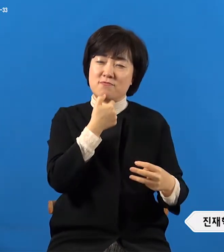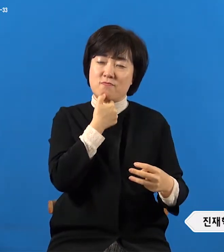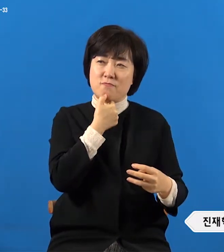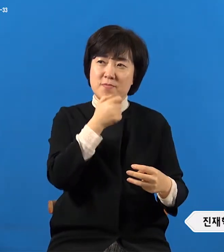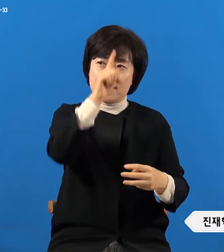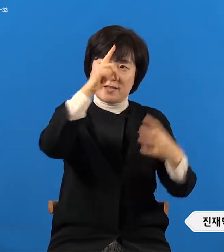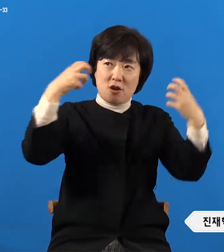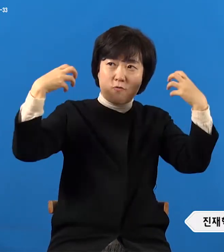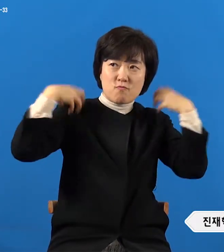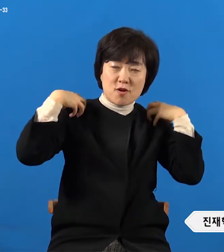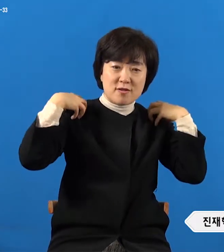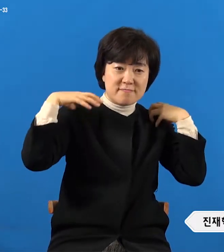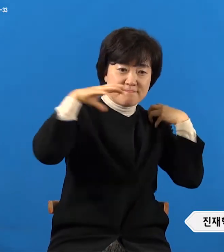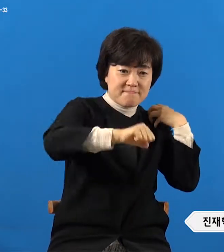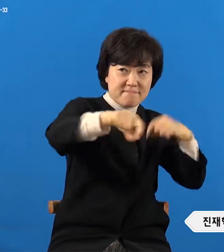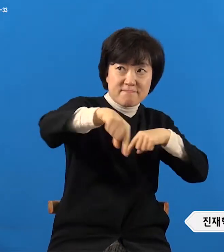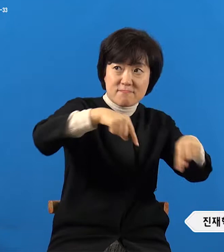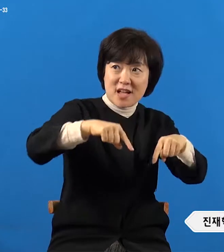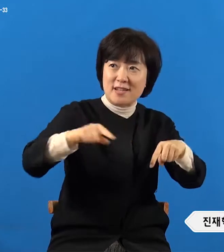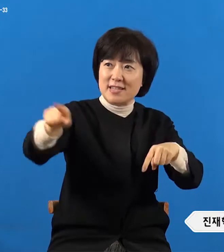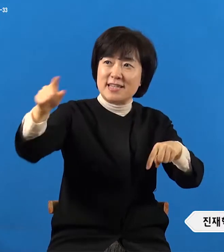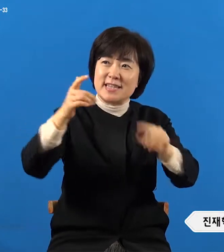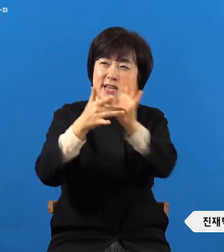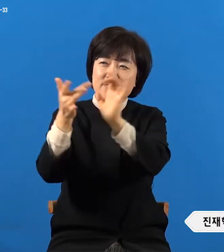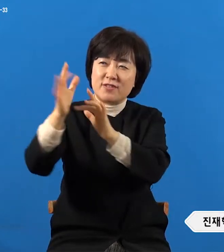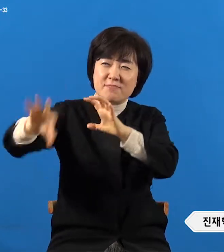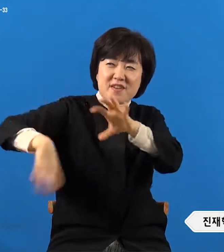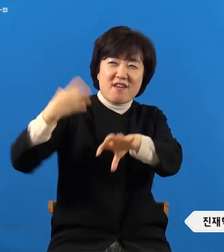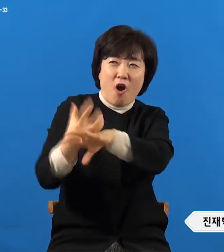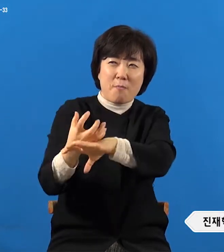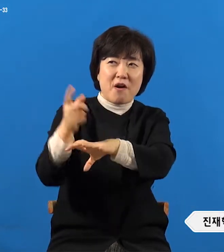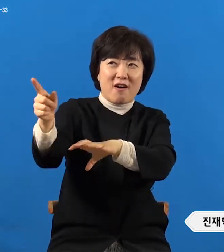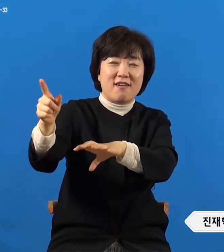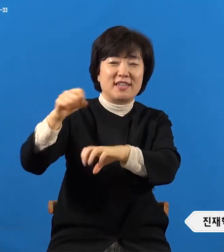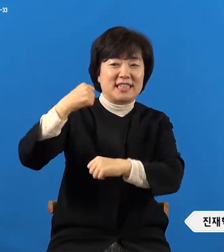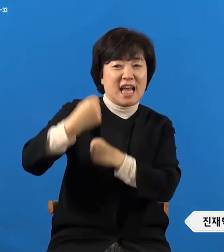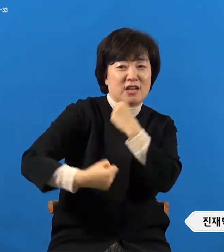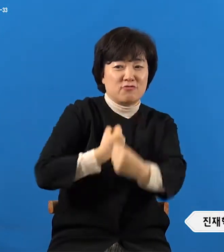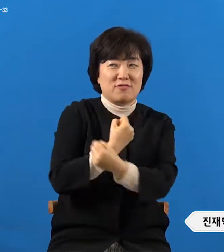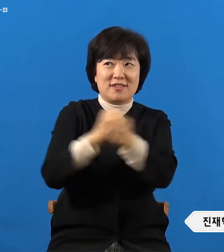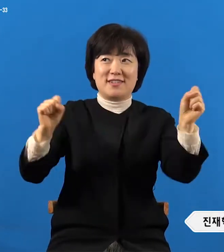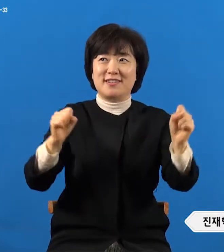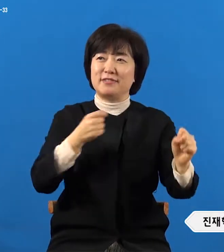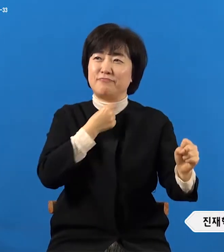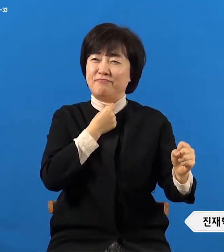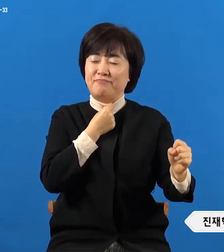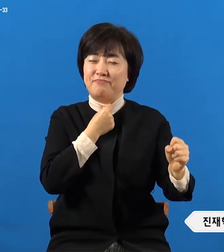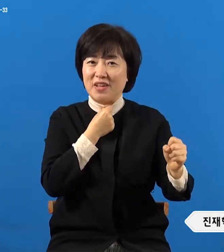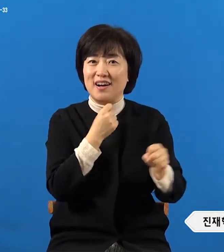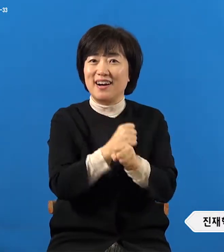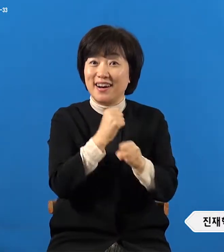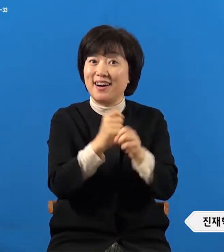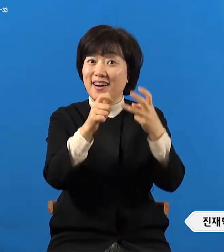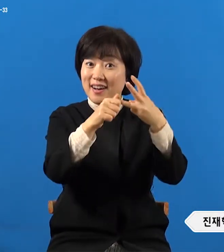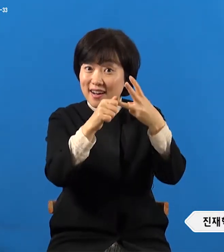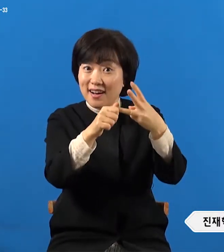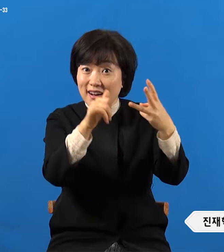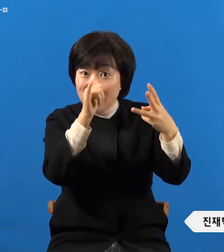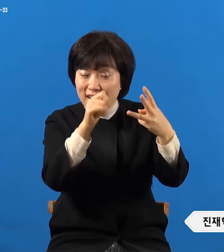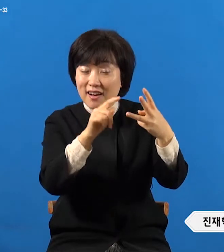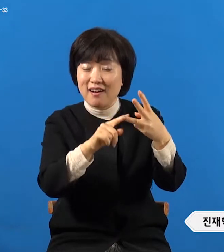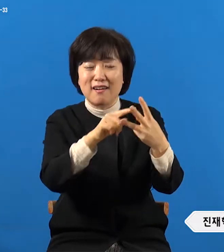정권을 완전히 해방하고 자유함을 찾는 정치적인 목적이 그들에게 있었을 수도 있습니다. 그러나 한